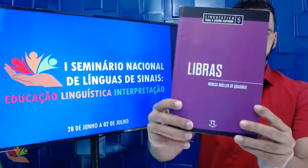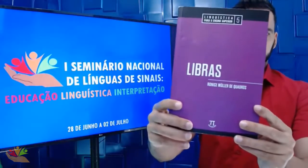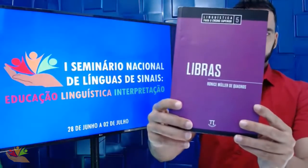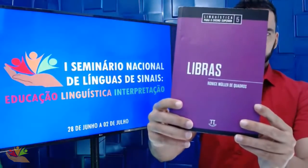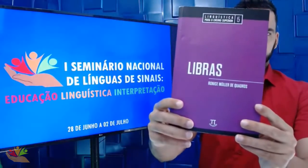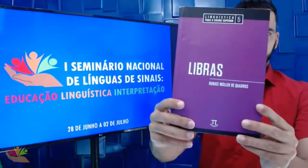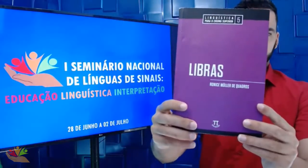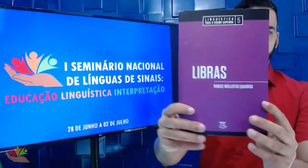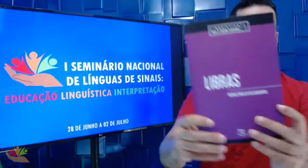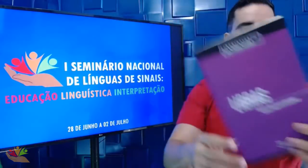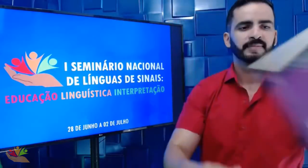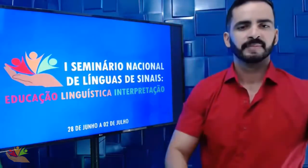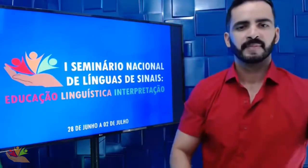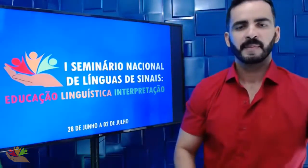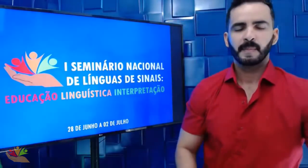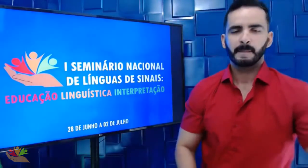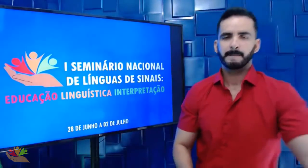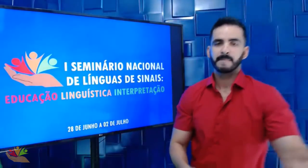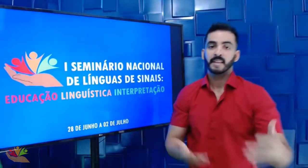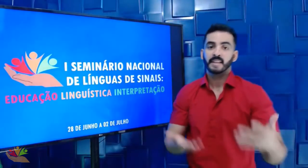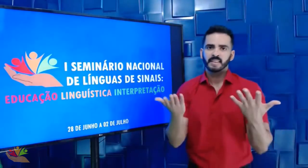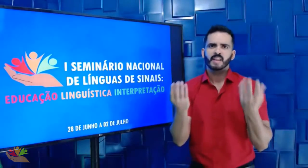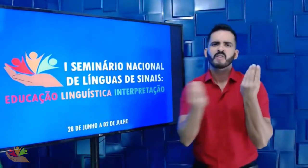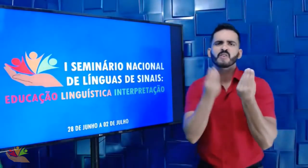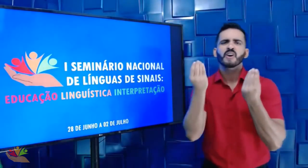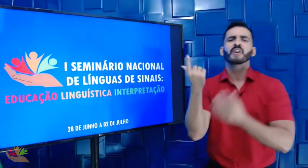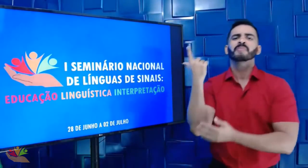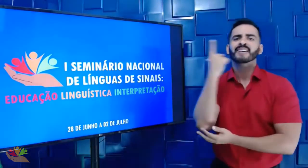aqui o outro livro também.